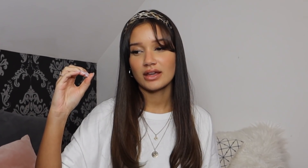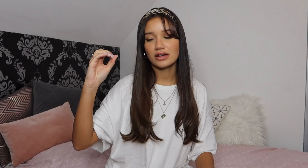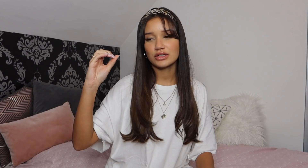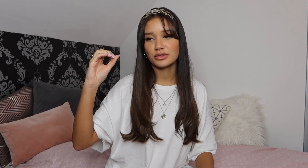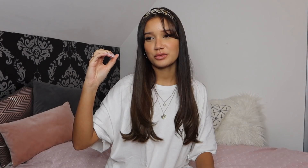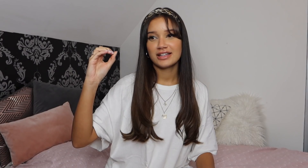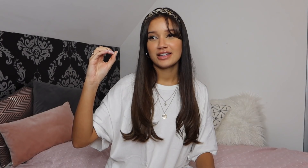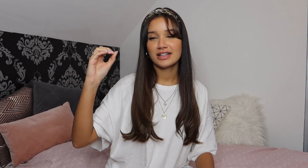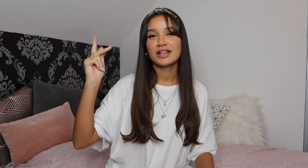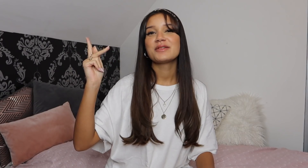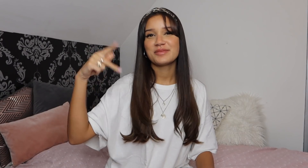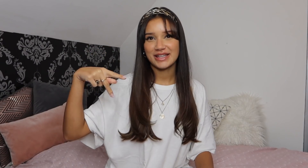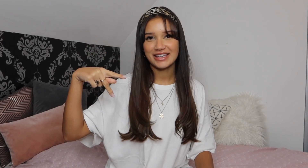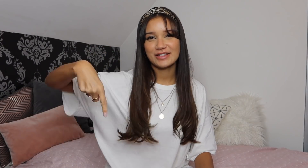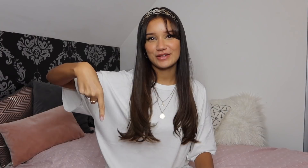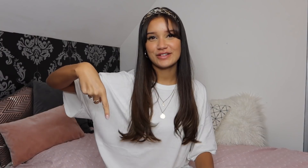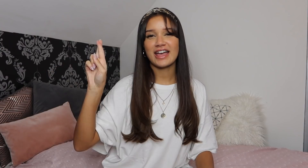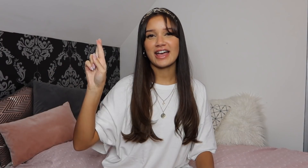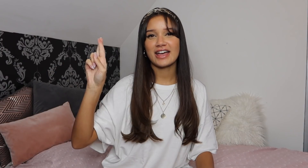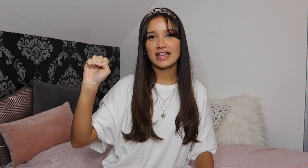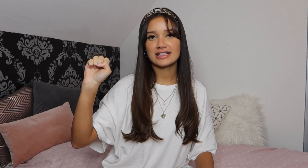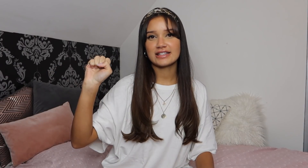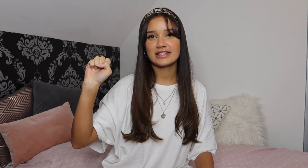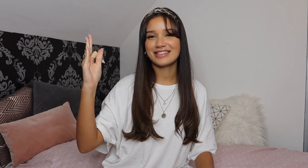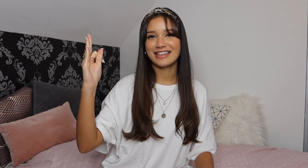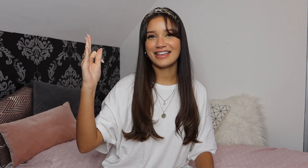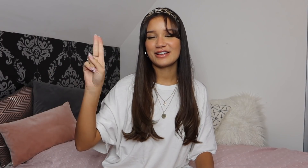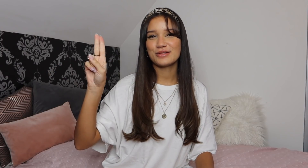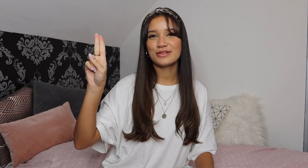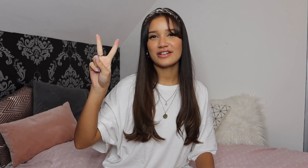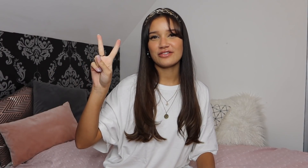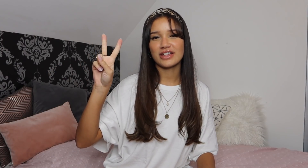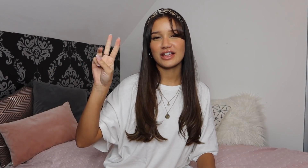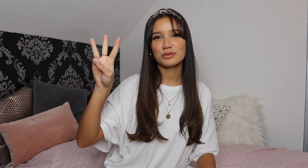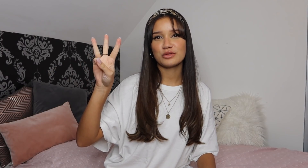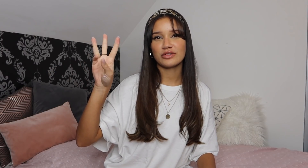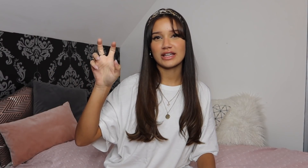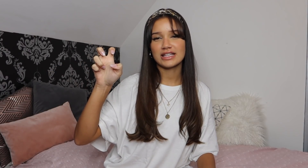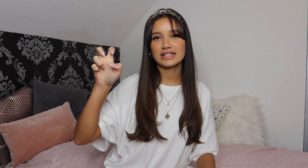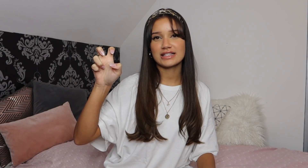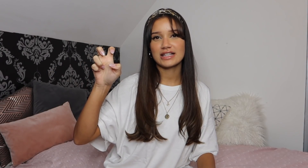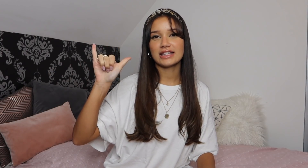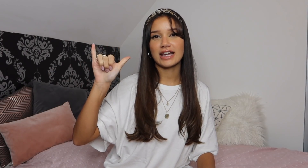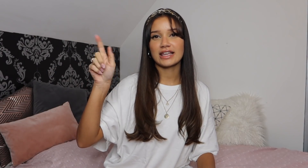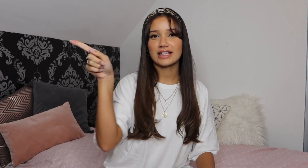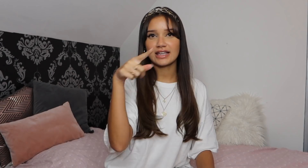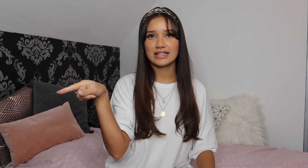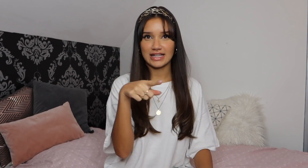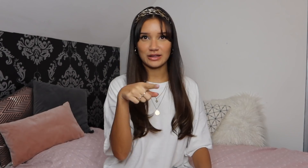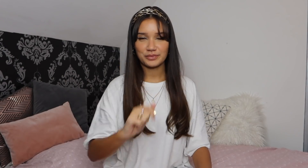Oh, j'ai un trou. P, Q, R, S, T, U, V, W, X, Y et Z.